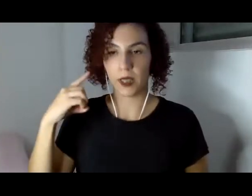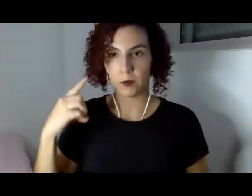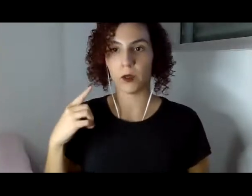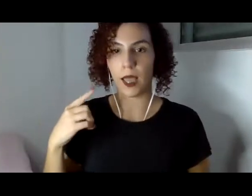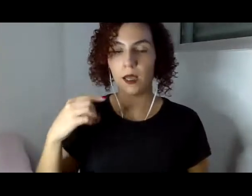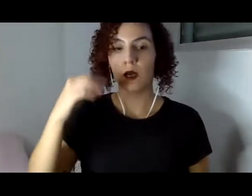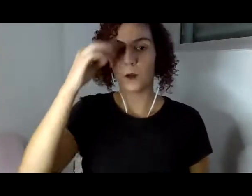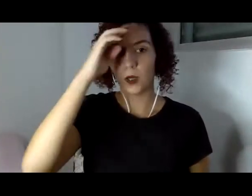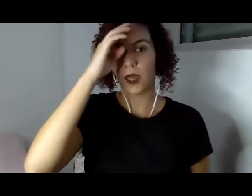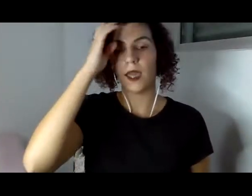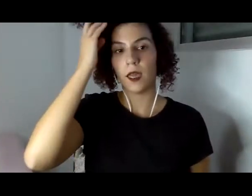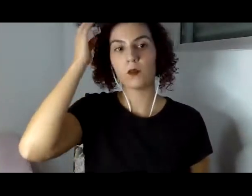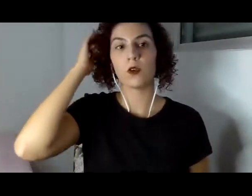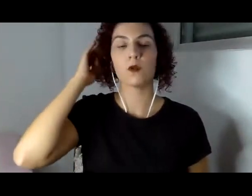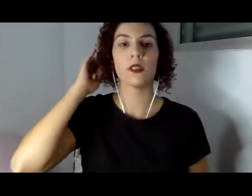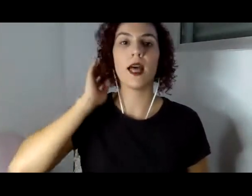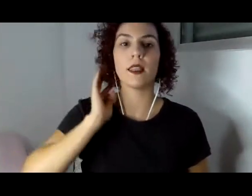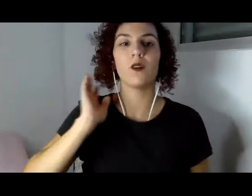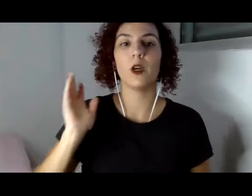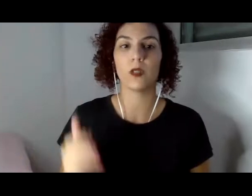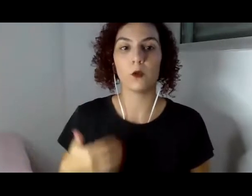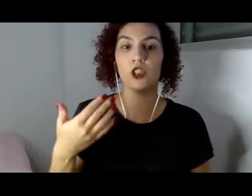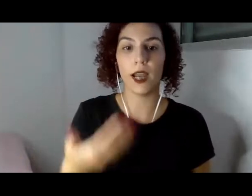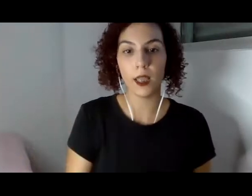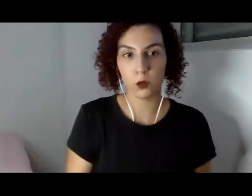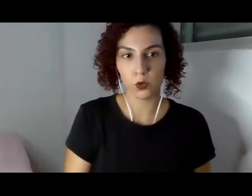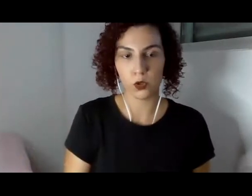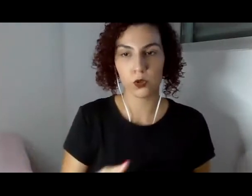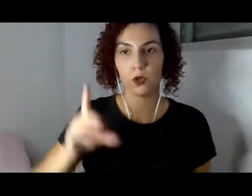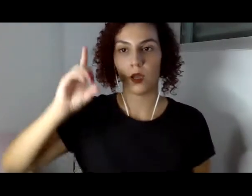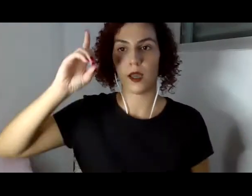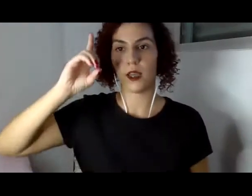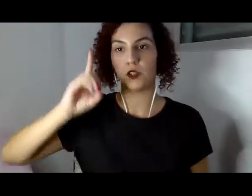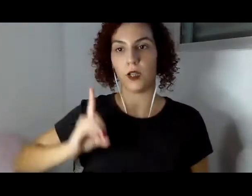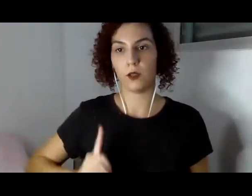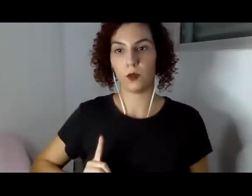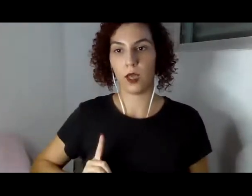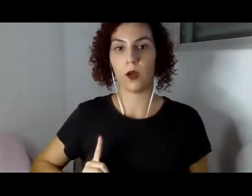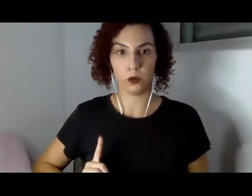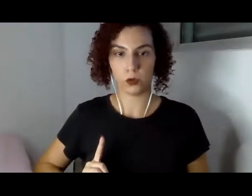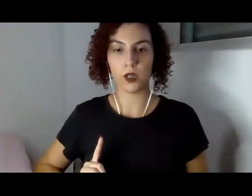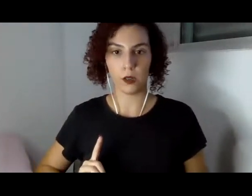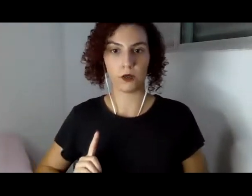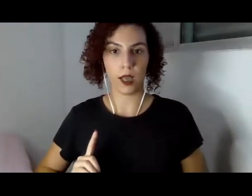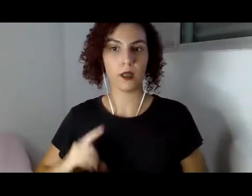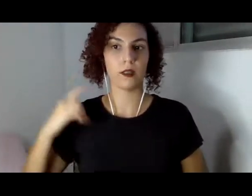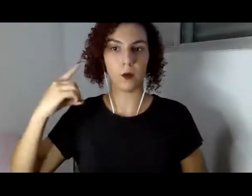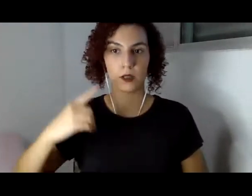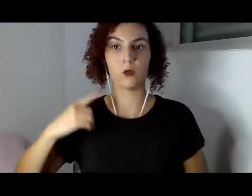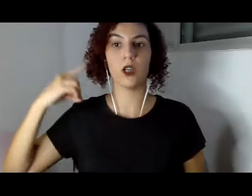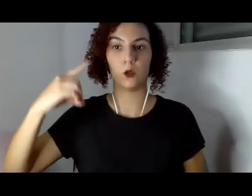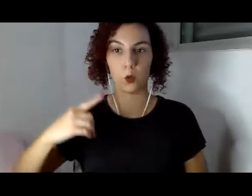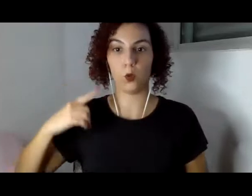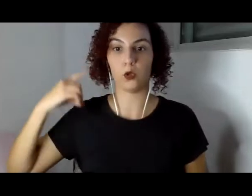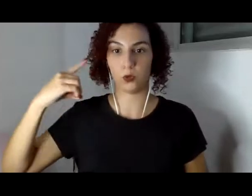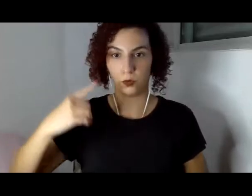curso mesmo, tá? Porque eu sou um cidadão e eu tenho direitos, é direito, é outro direito, tá? Então, esse